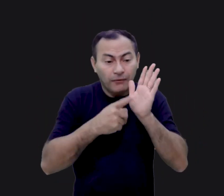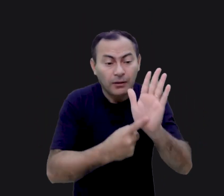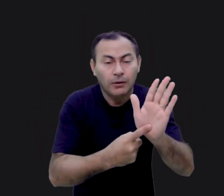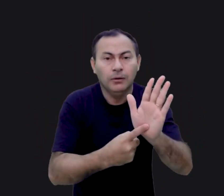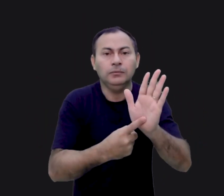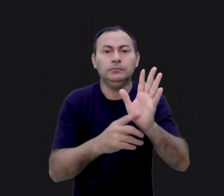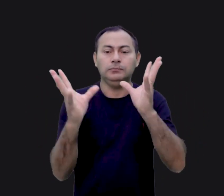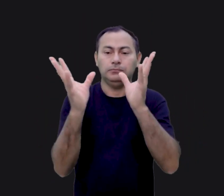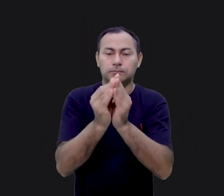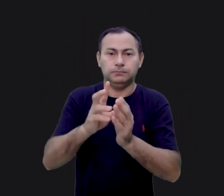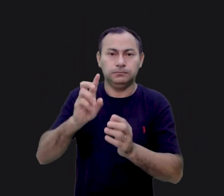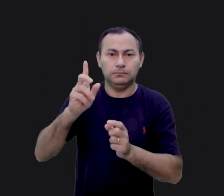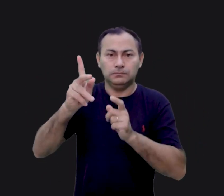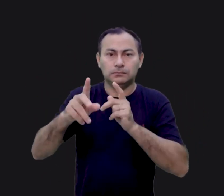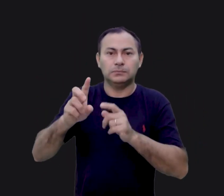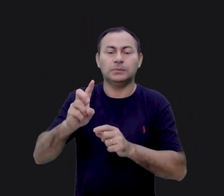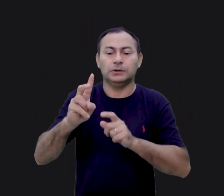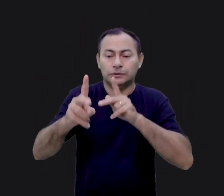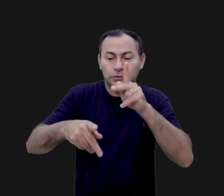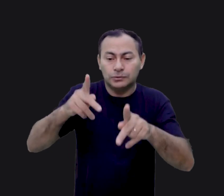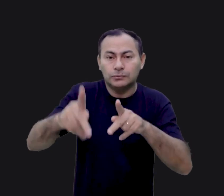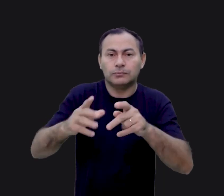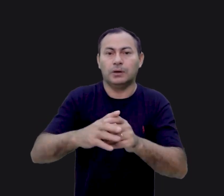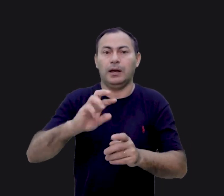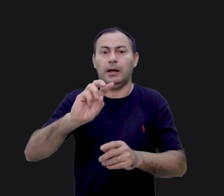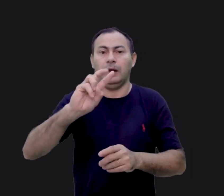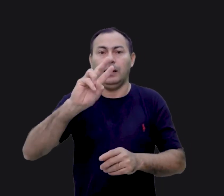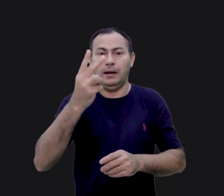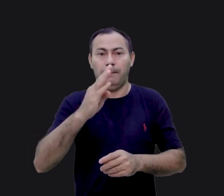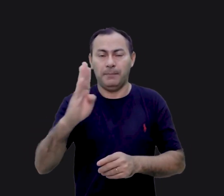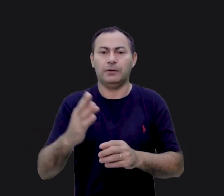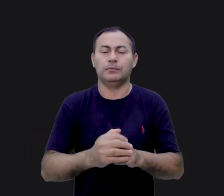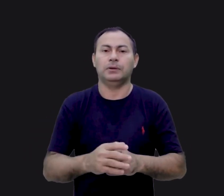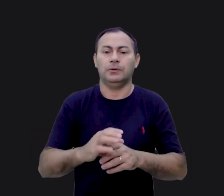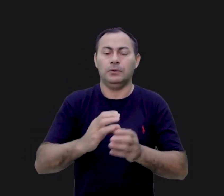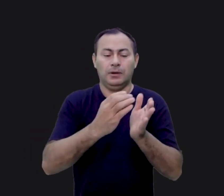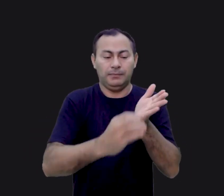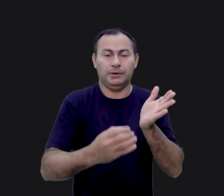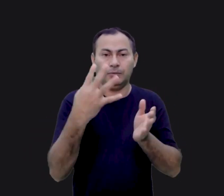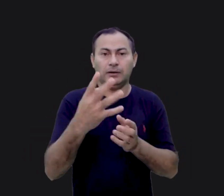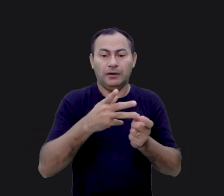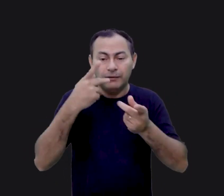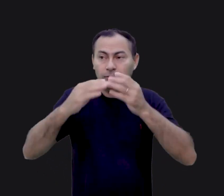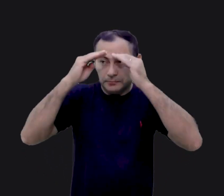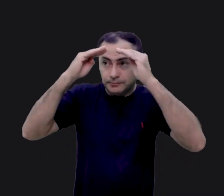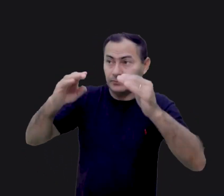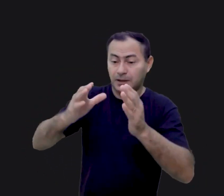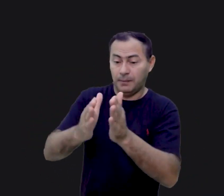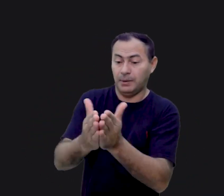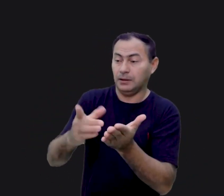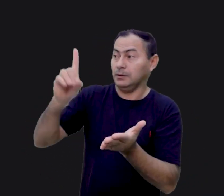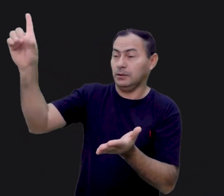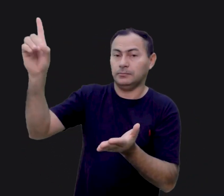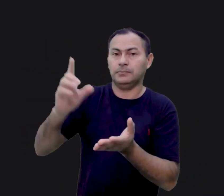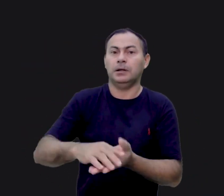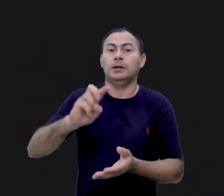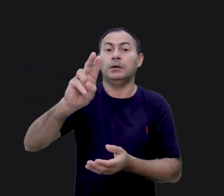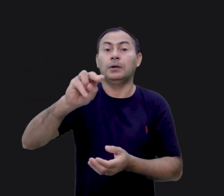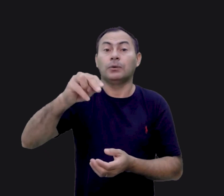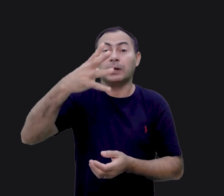dos hebreus e também está Logo no início do livro no capítulo 4 esse sermão exorta o povo a obedecer a palavra de Deus e